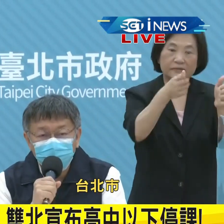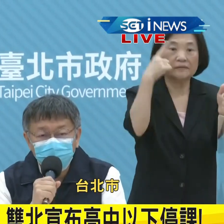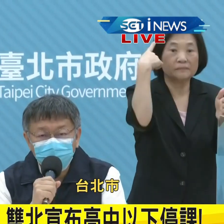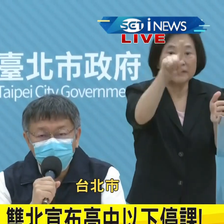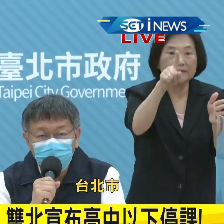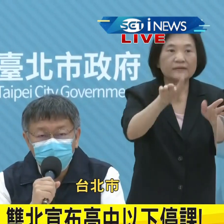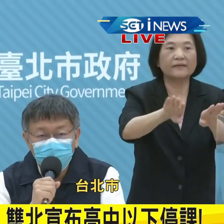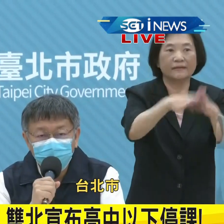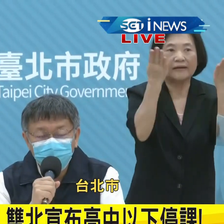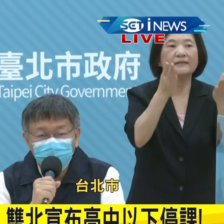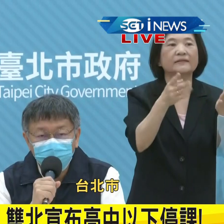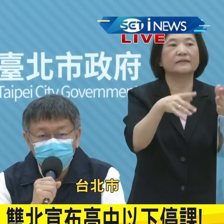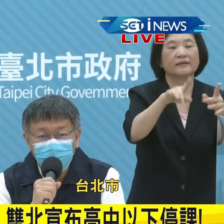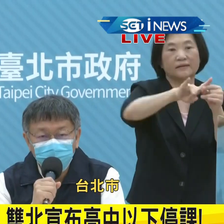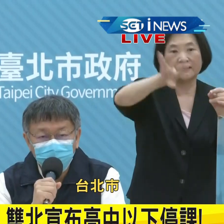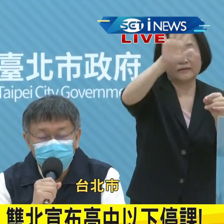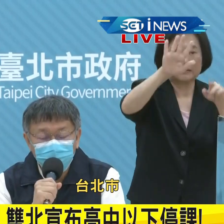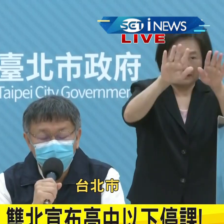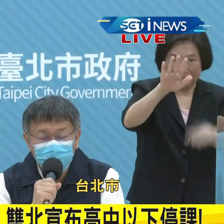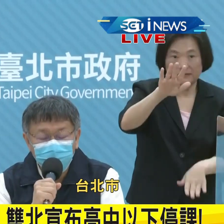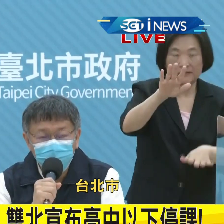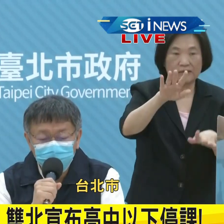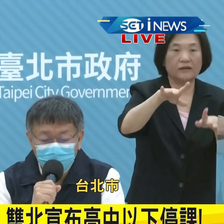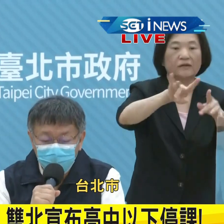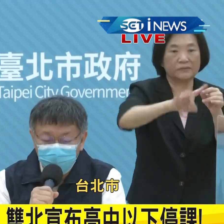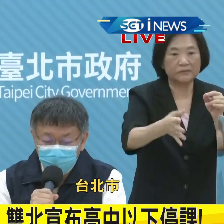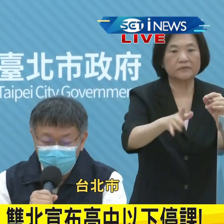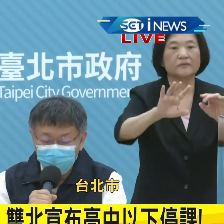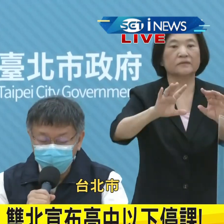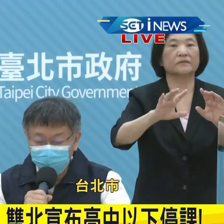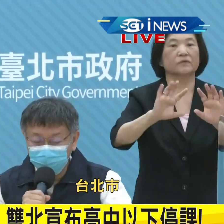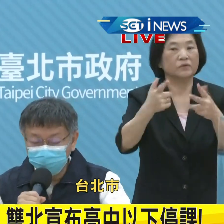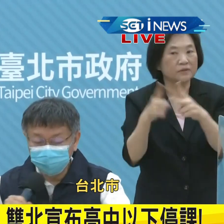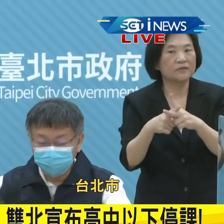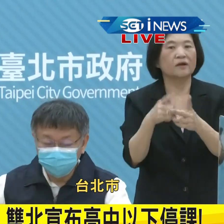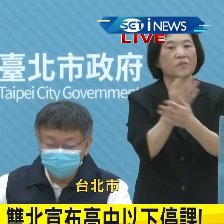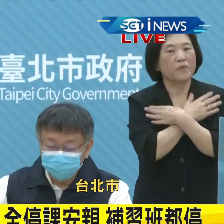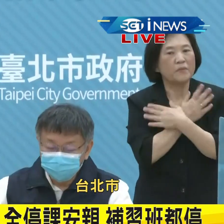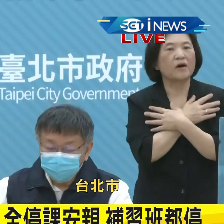台北市高中以下全部停班停课。好，就这样。